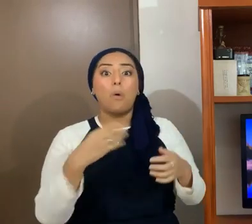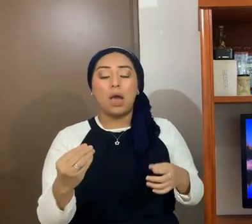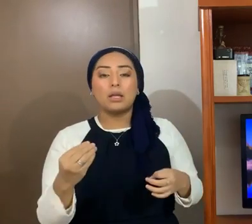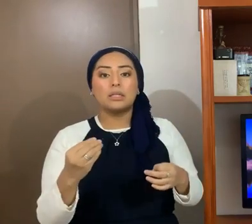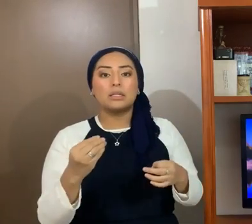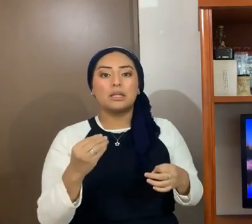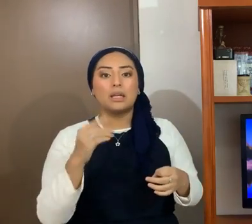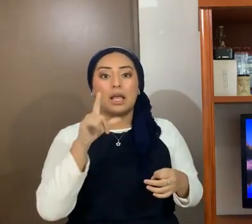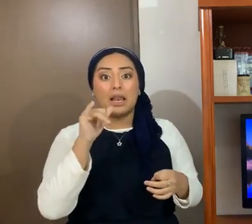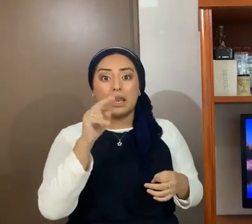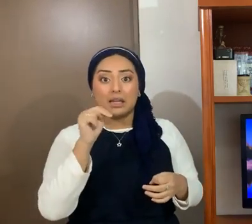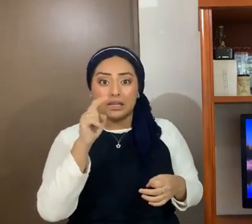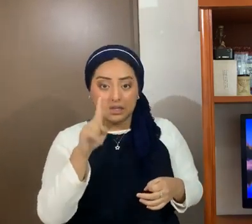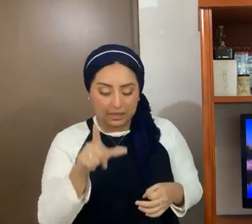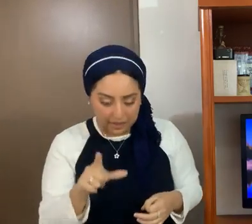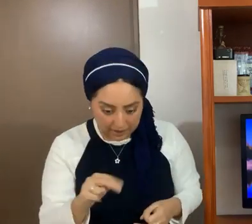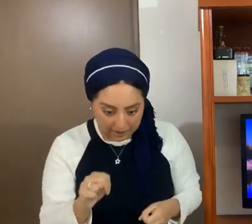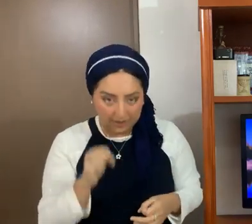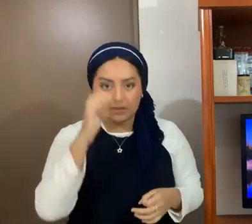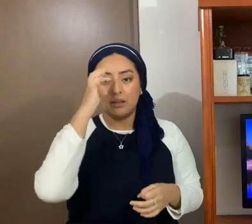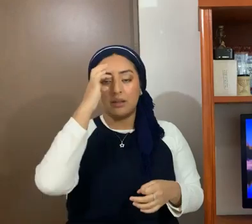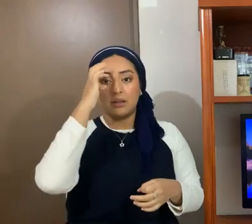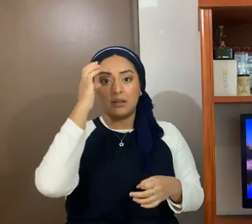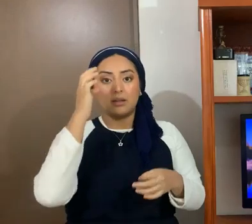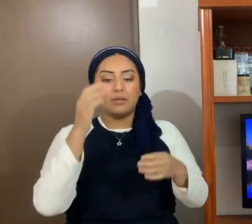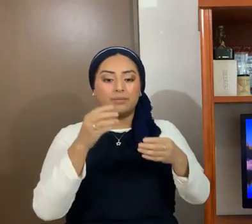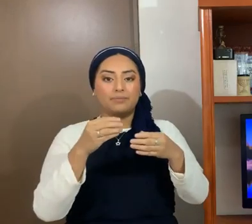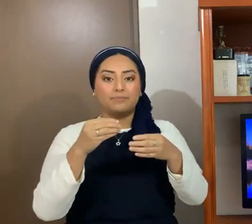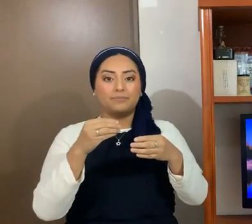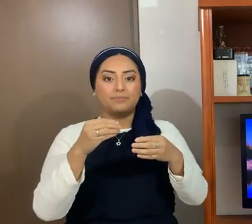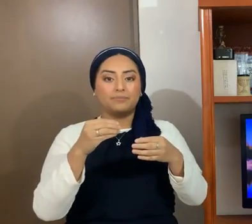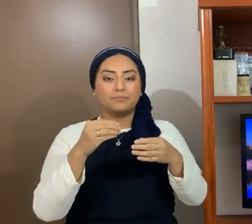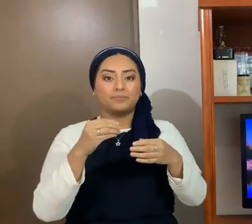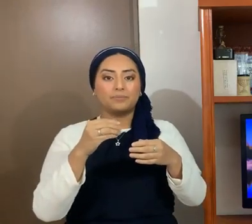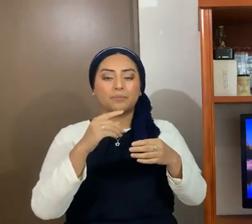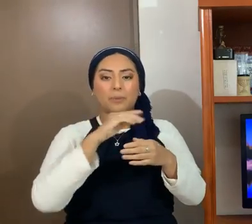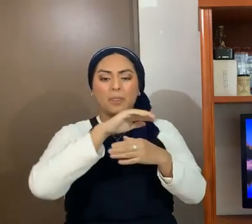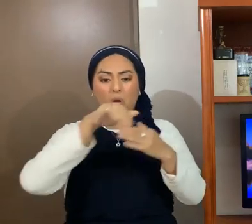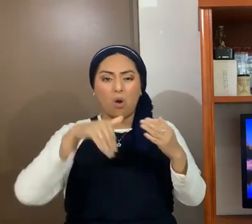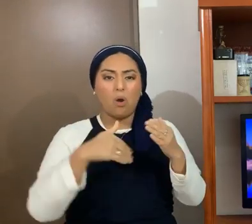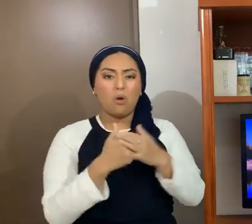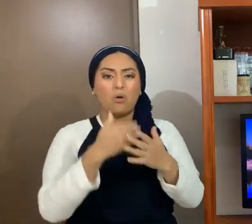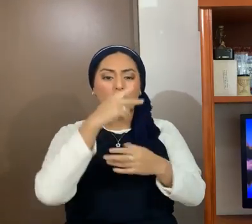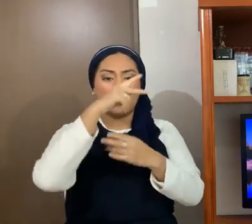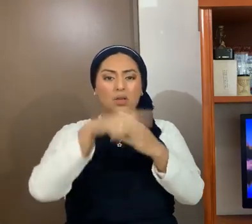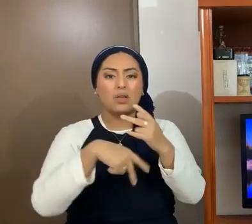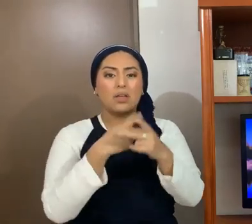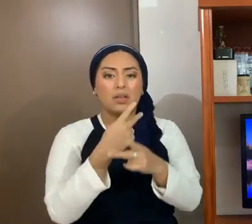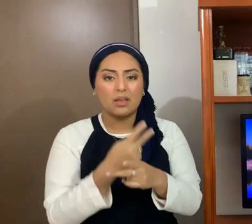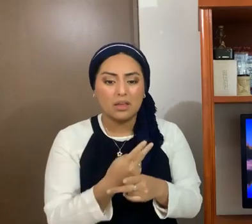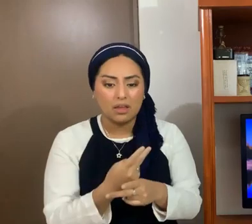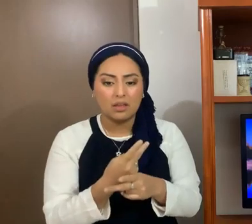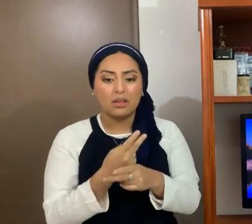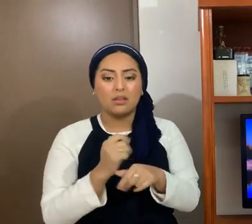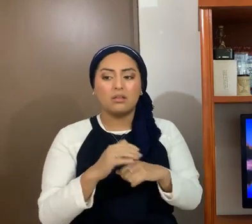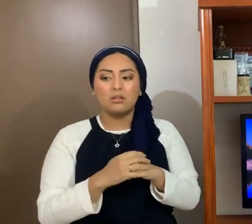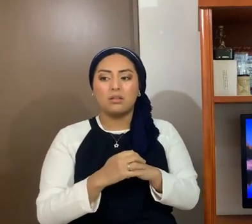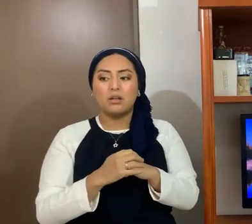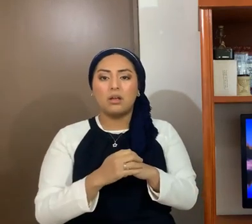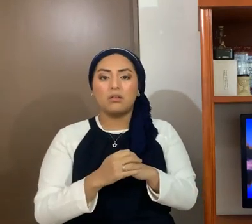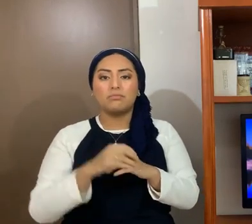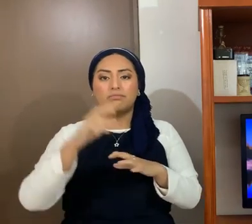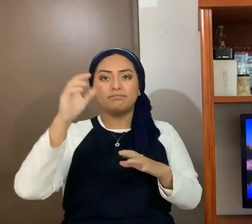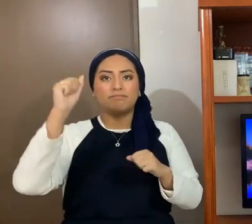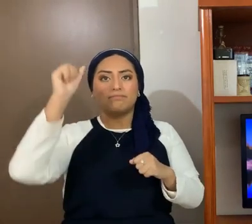de cabras, pieles de carneros teñidas de rojo, pieles de tejashim. Recuerden que no son tejones, los tejashim eran